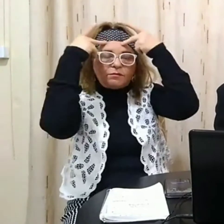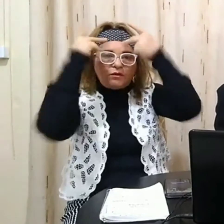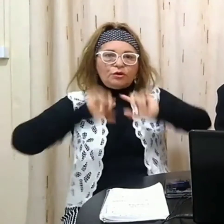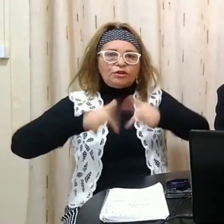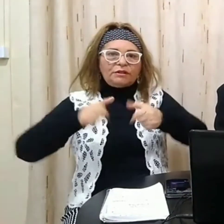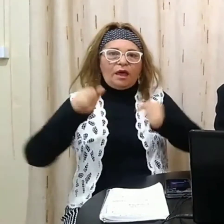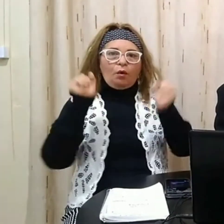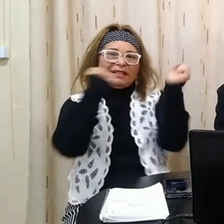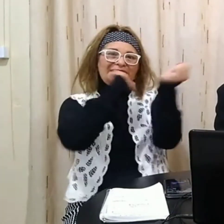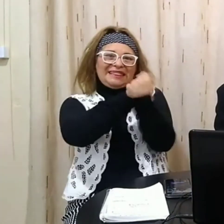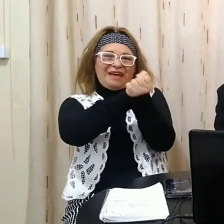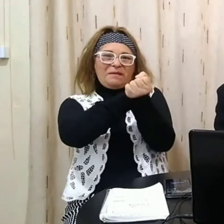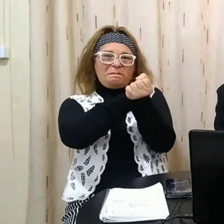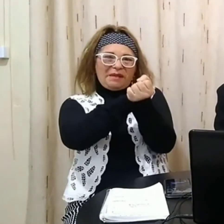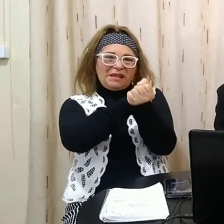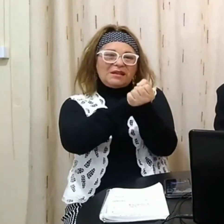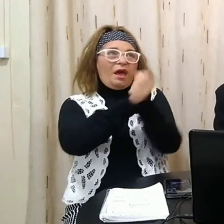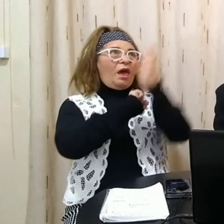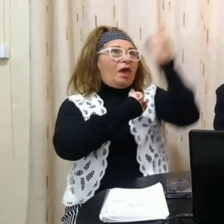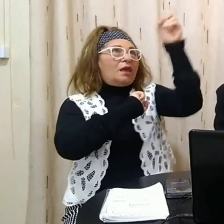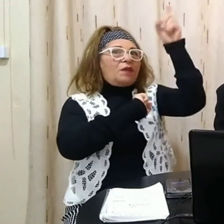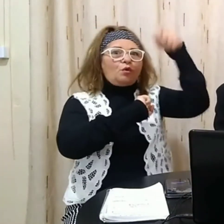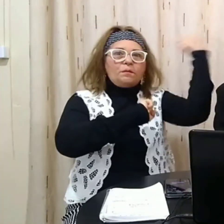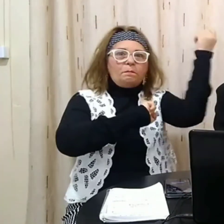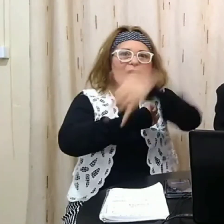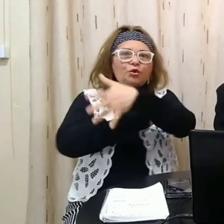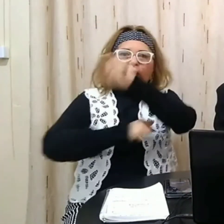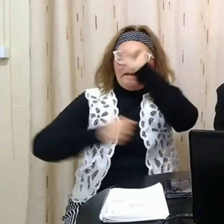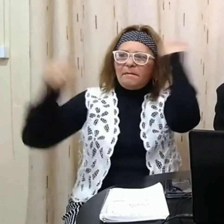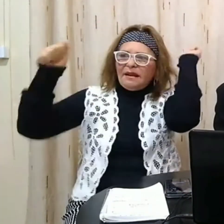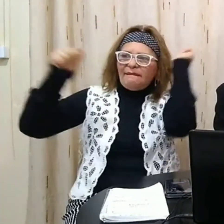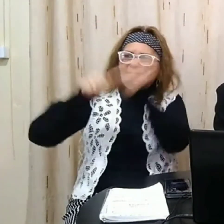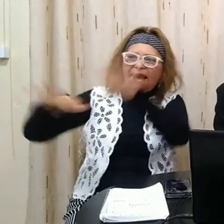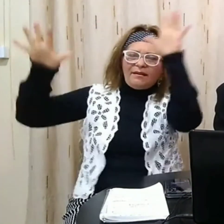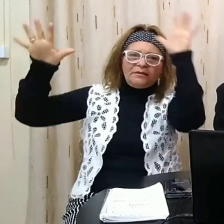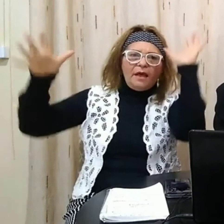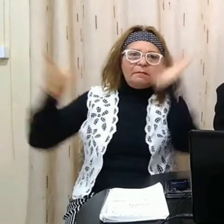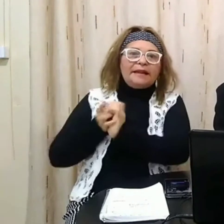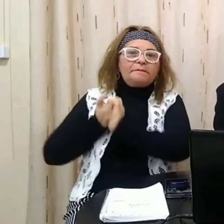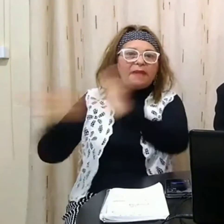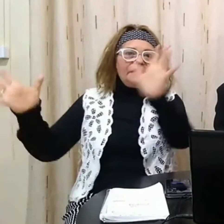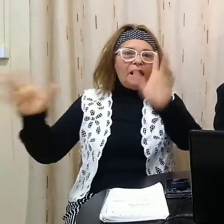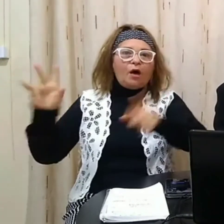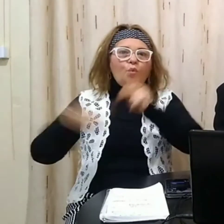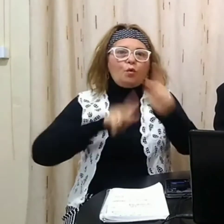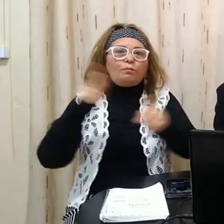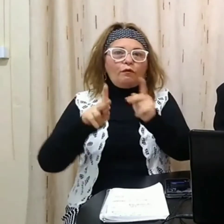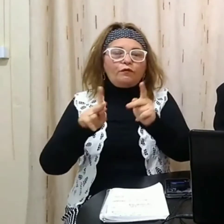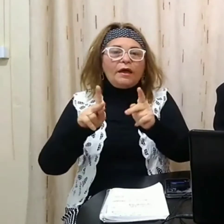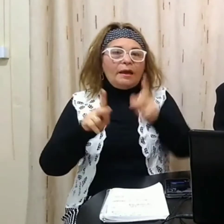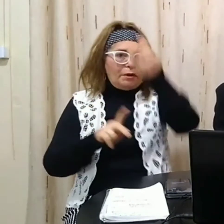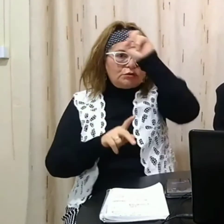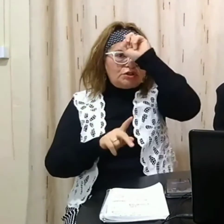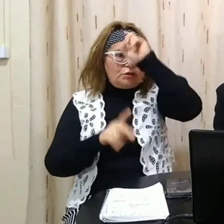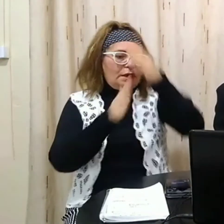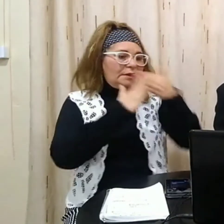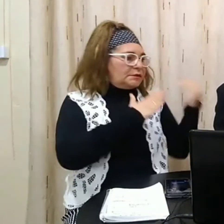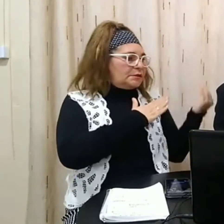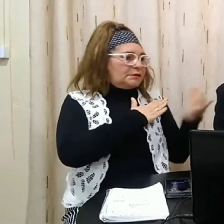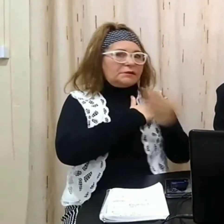então pragas, na verdade prodígios, milagres, para libertar o seu povo. Para os egípcios foi